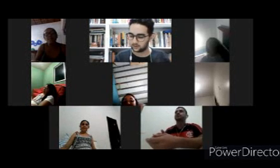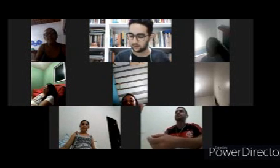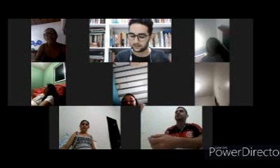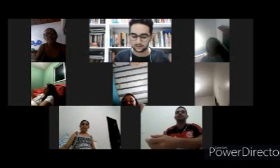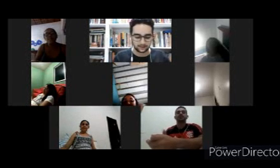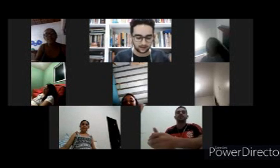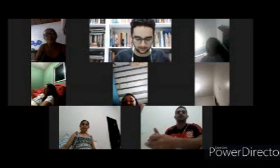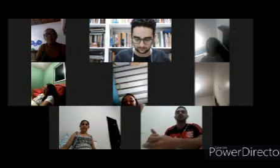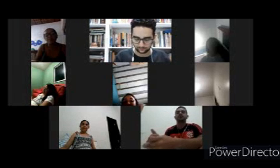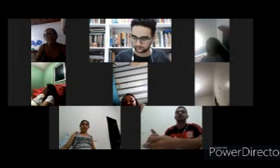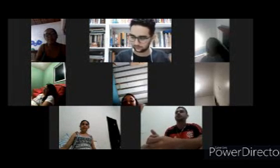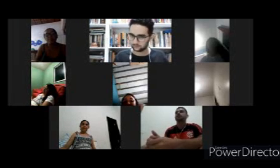se apresentar.